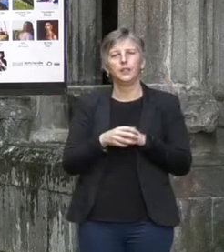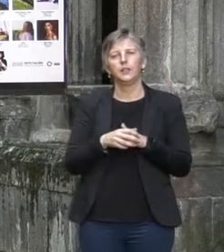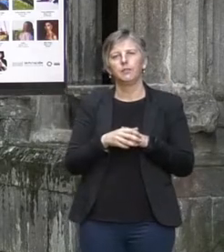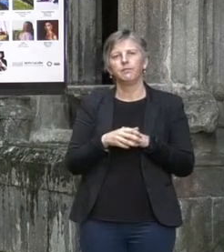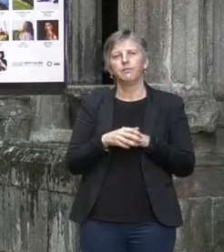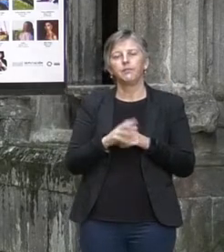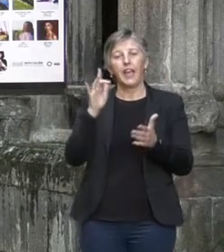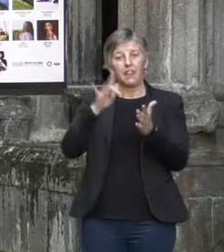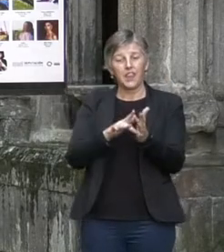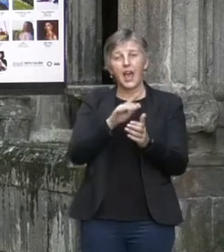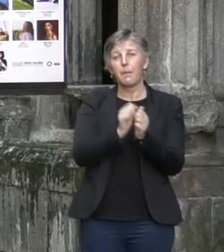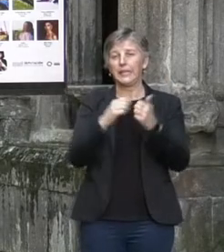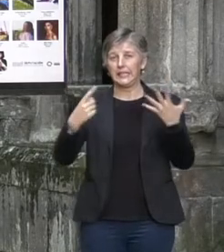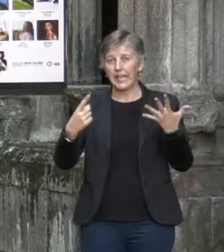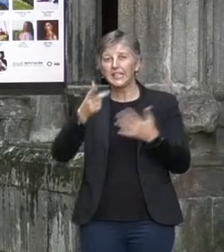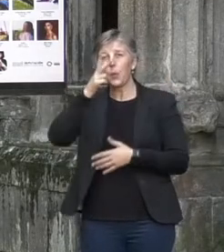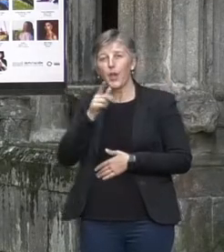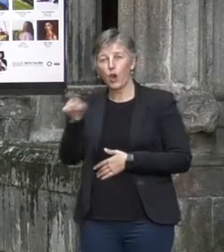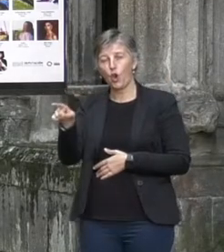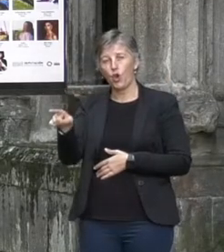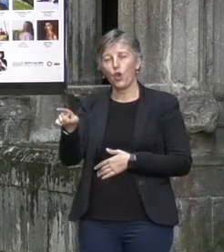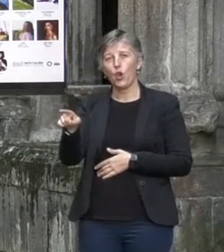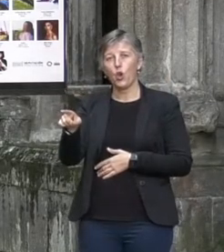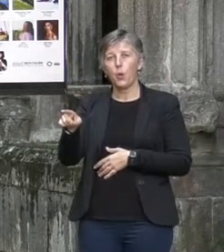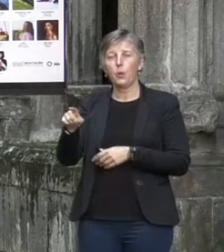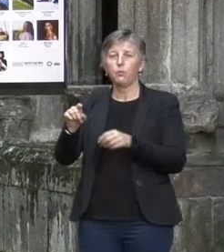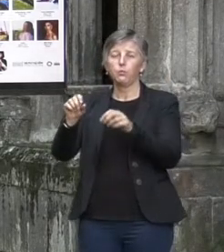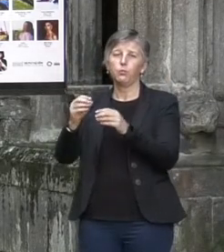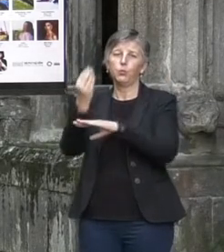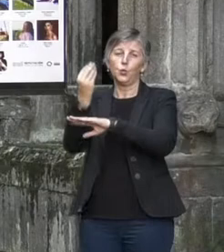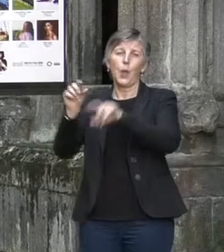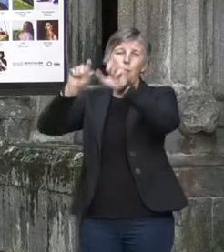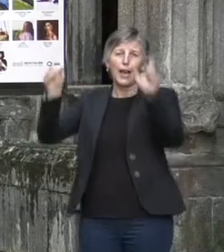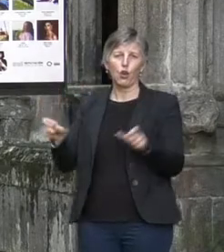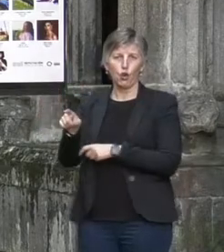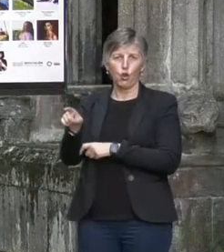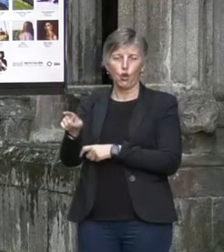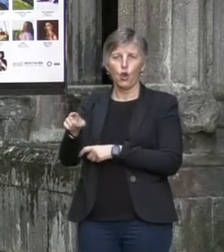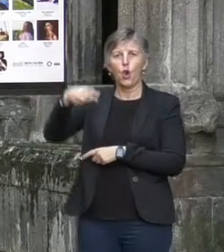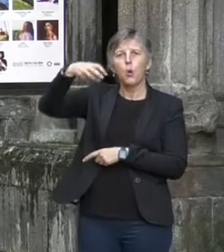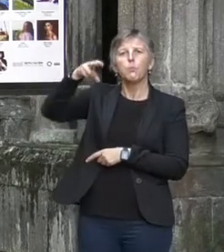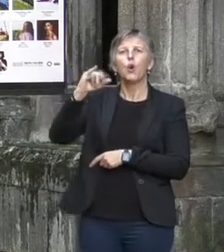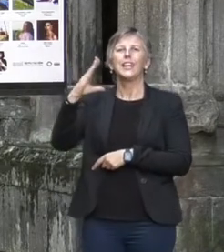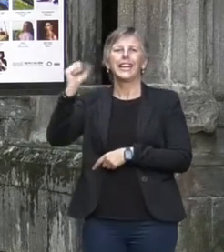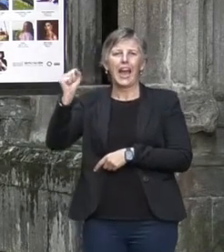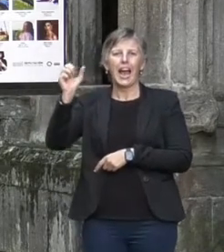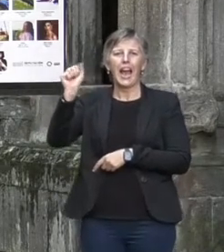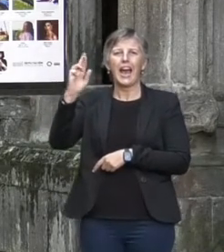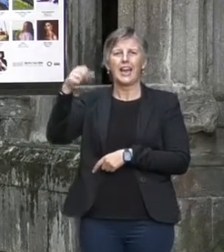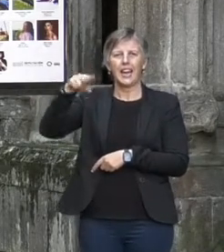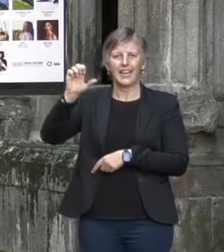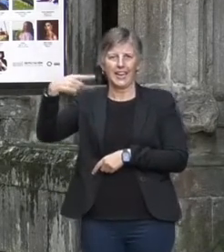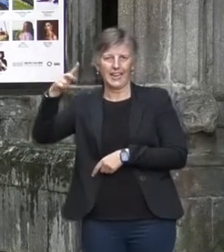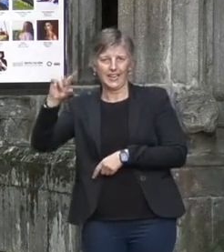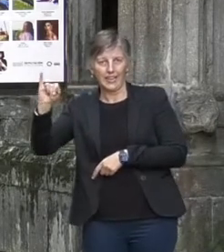E o día 26, en Vigo, no Marco, a cargo de Mónica Aranegui. E logo